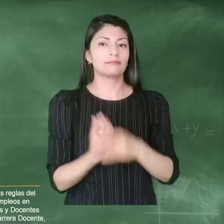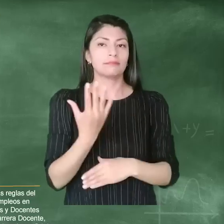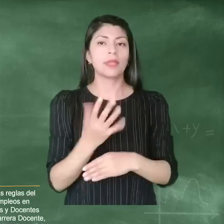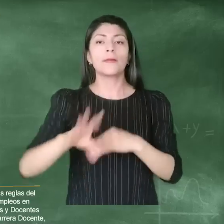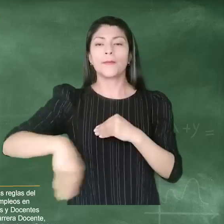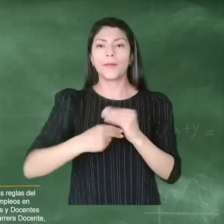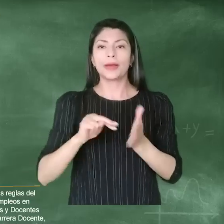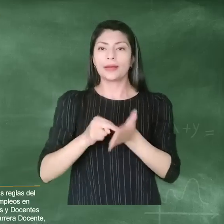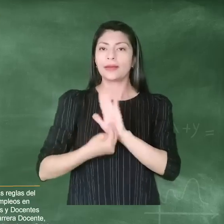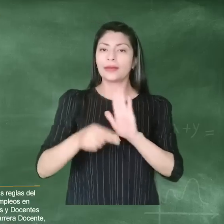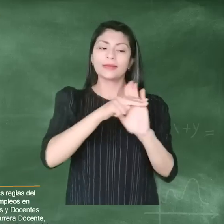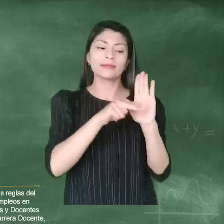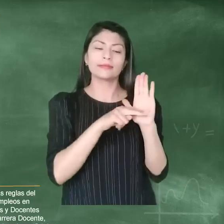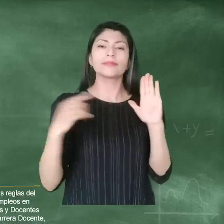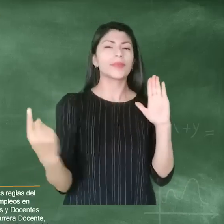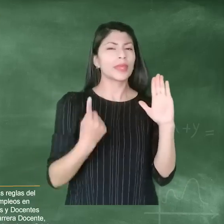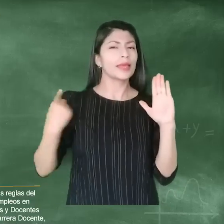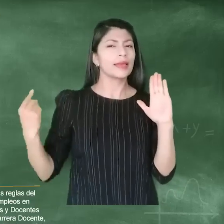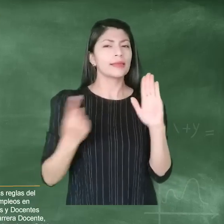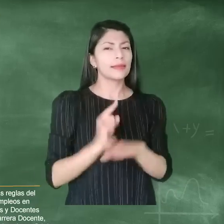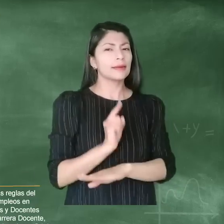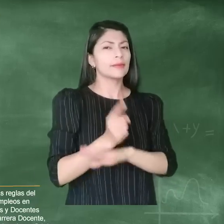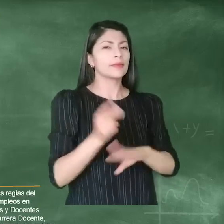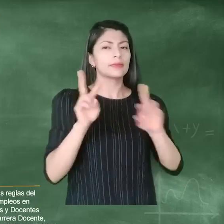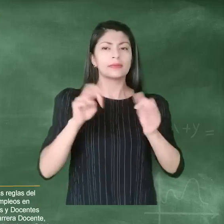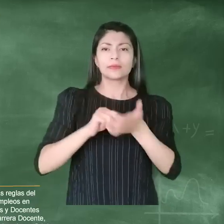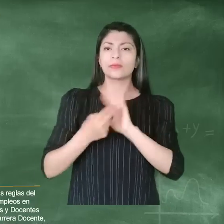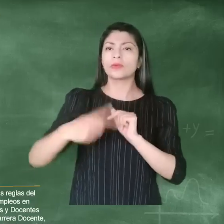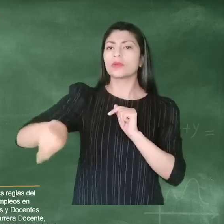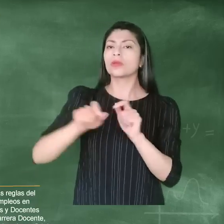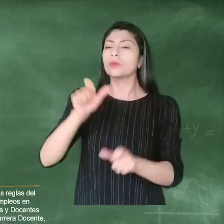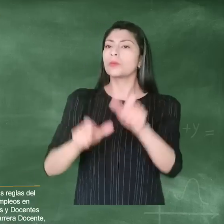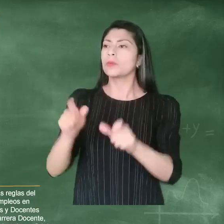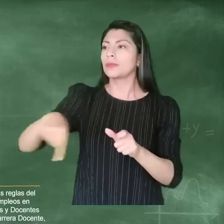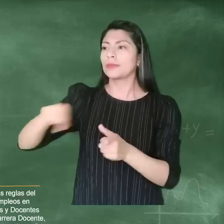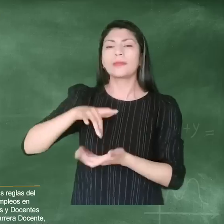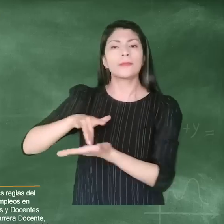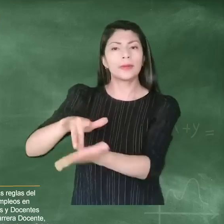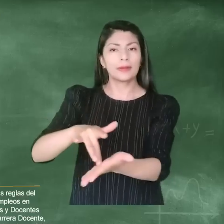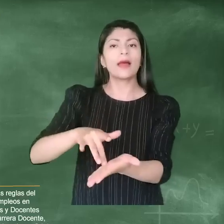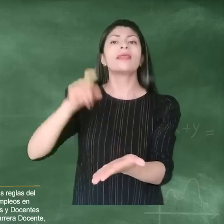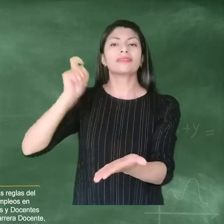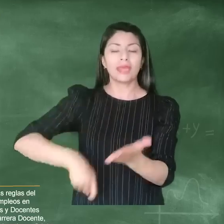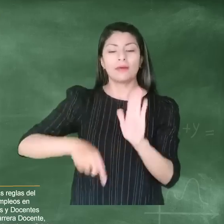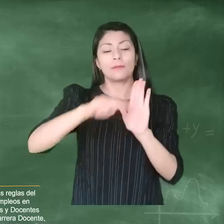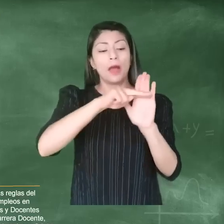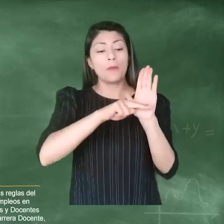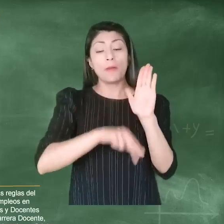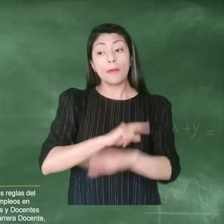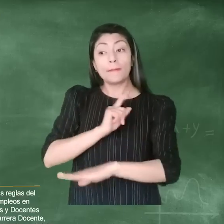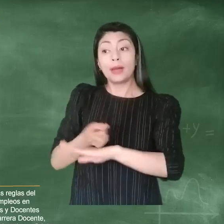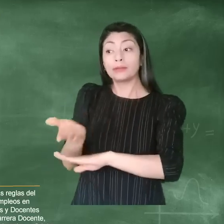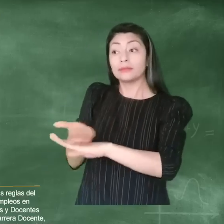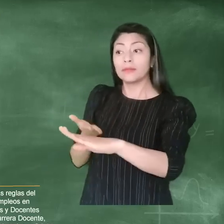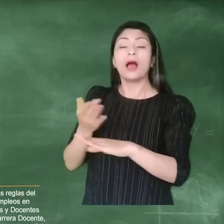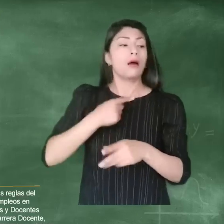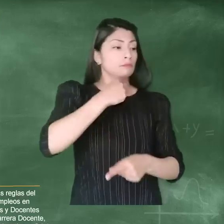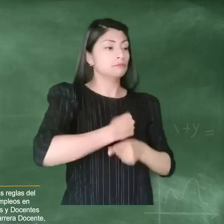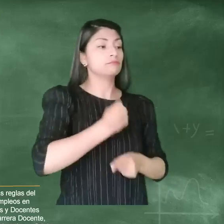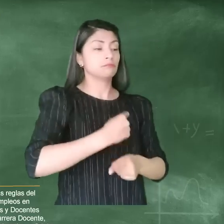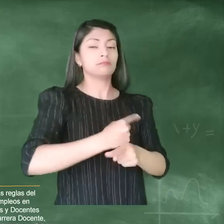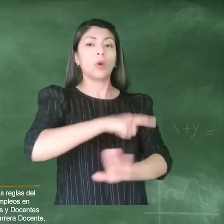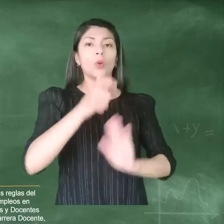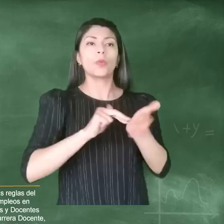Nacional. De otra parte, los requisitos generales que los aspirantes deben cumplir para participar en este proceso